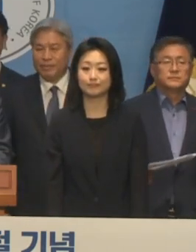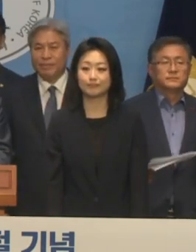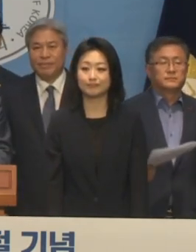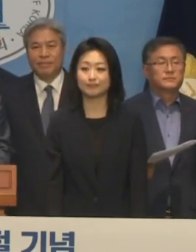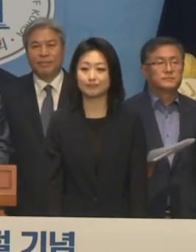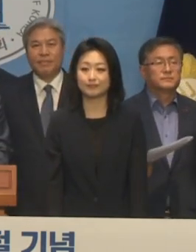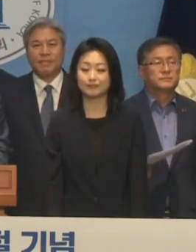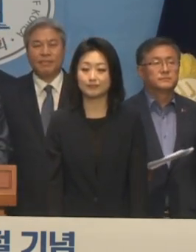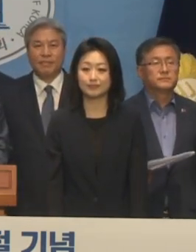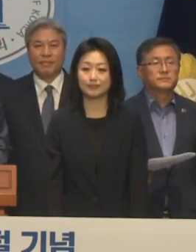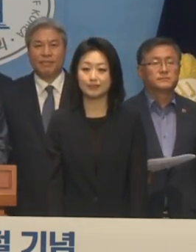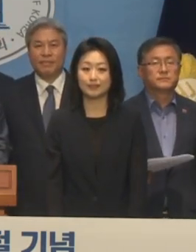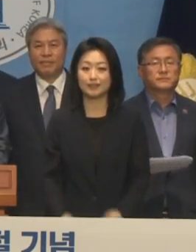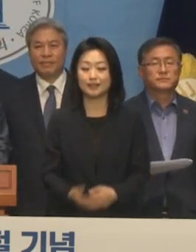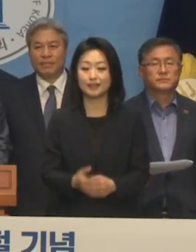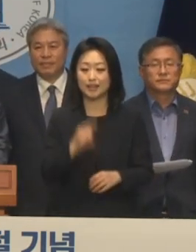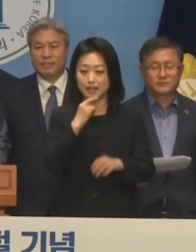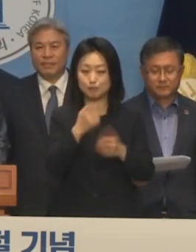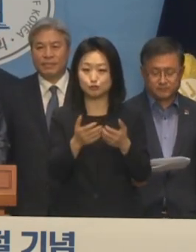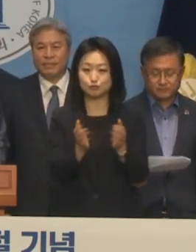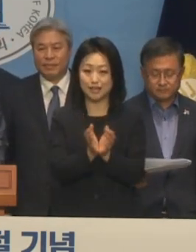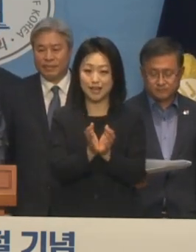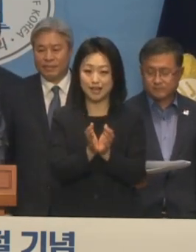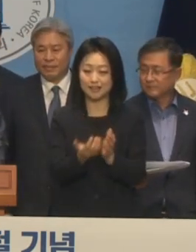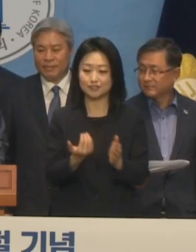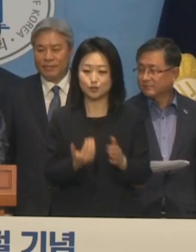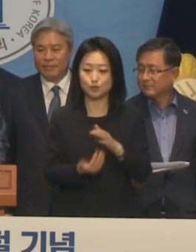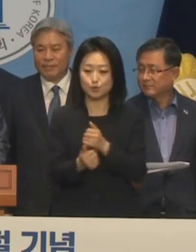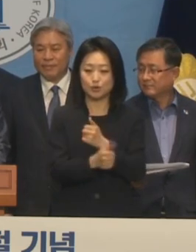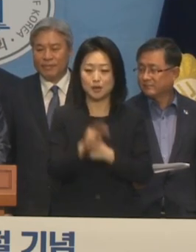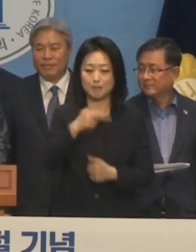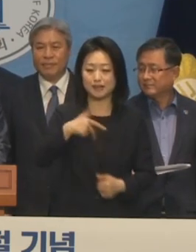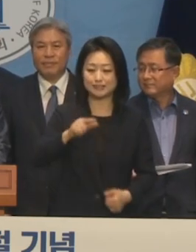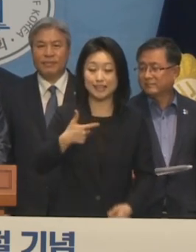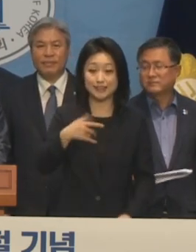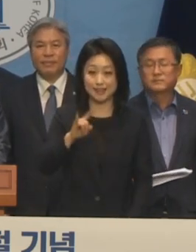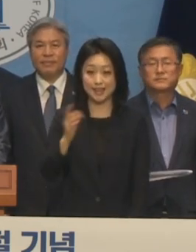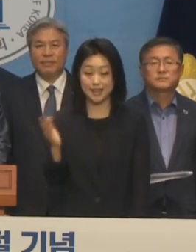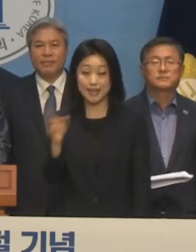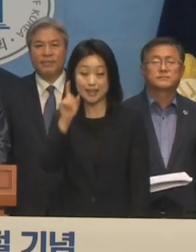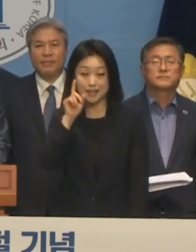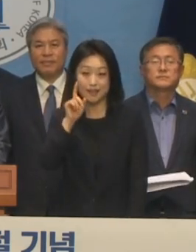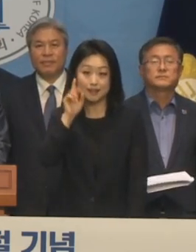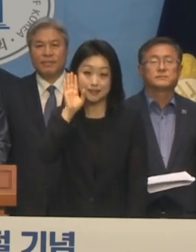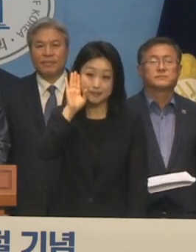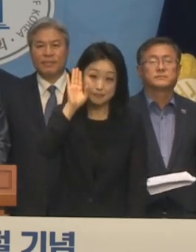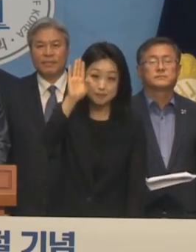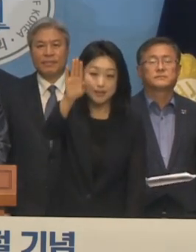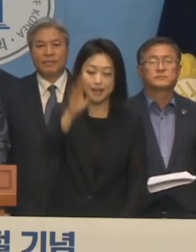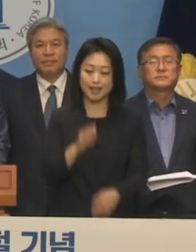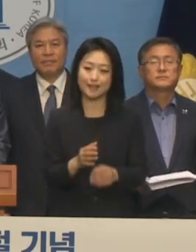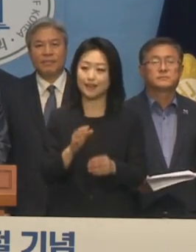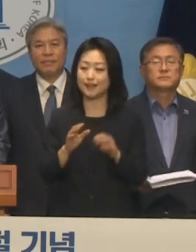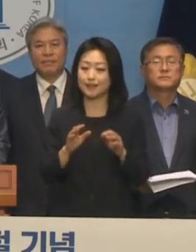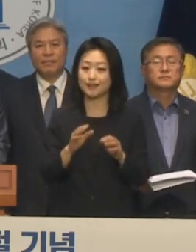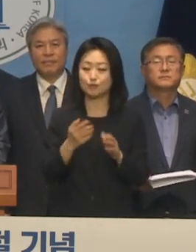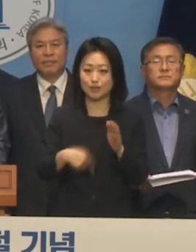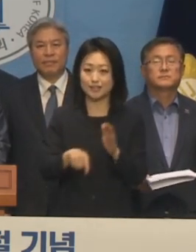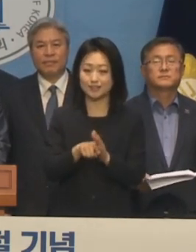예, 민주당 전 최고위원 박찬대입니다. 내일은 모든 일하는 사람들을 위한